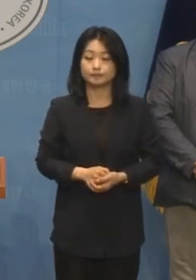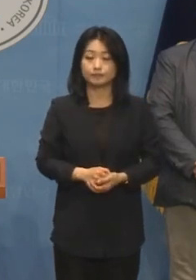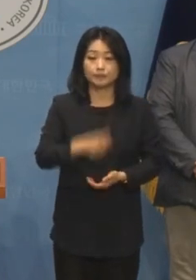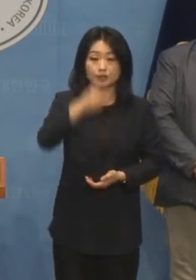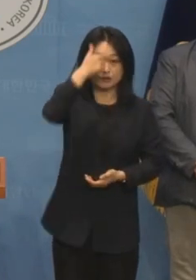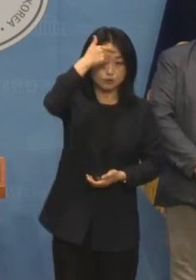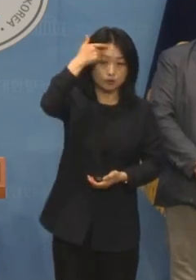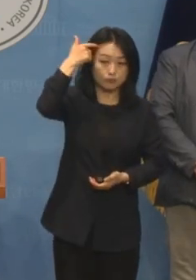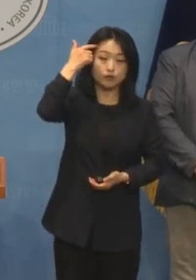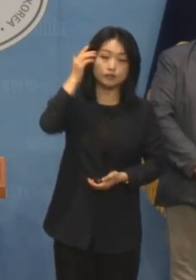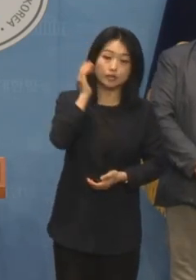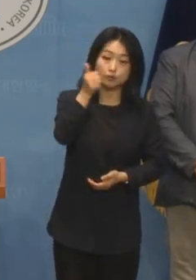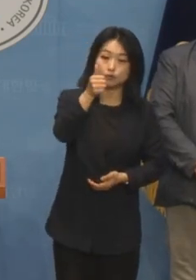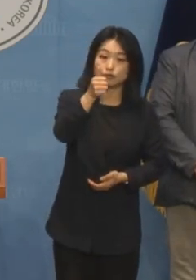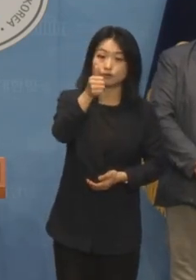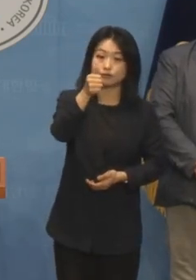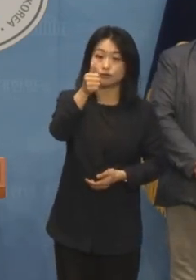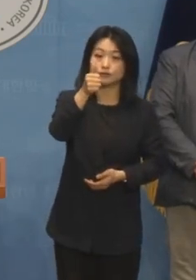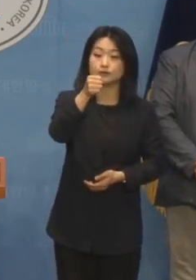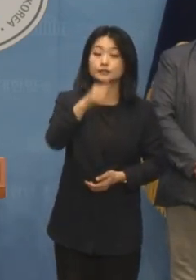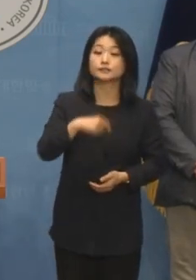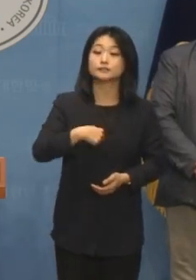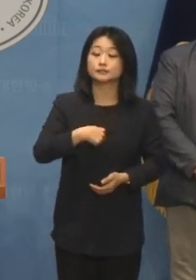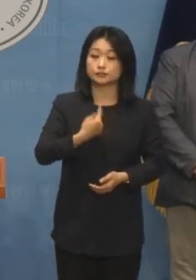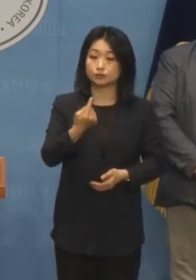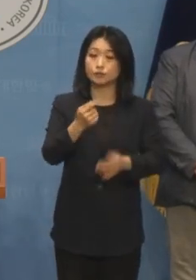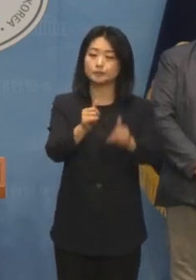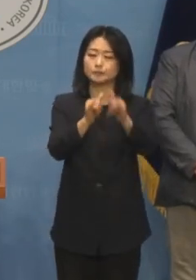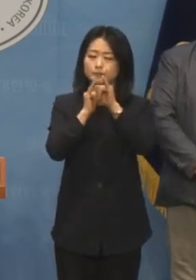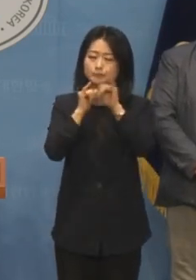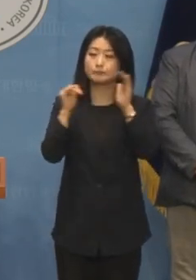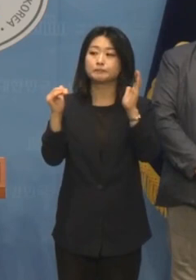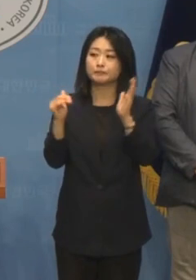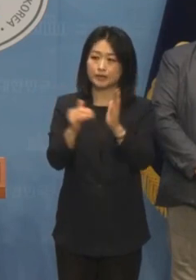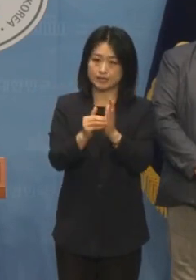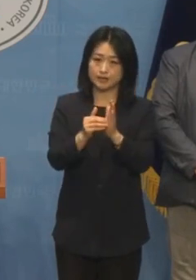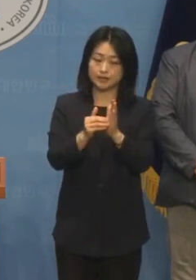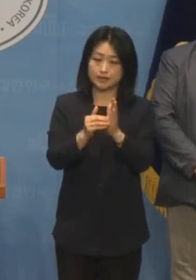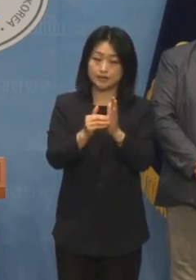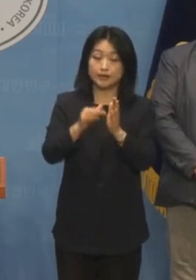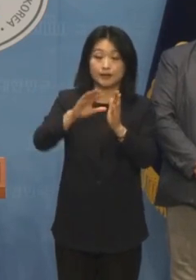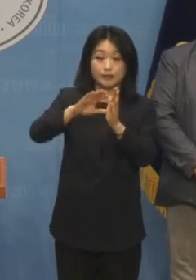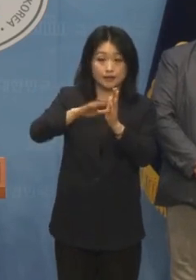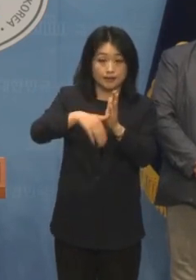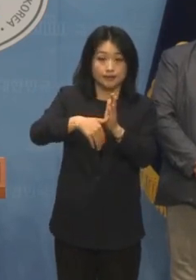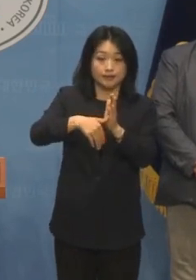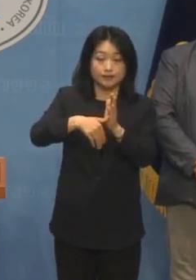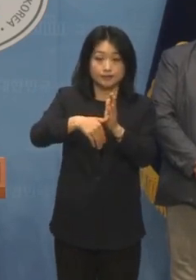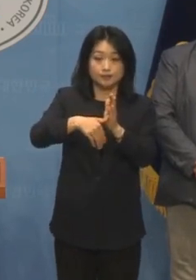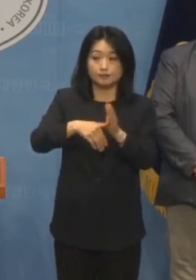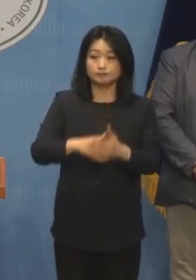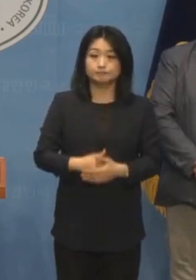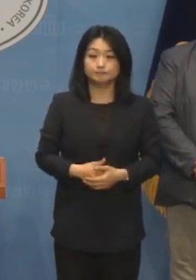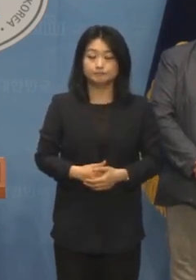노무현 대통령이 서거하셨습니다. 스스로 목숨을 끊었습니다. 그때